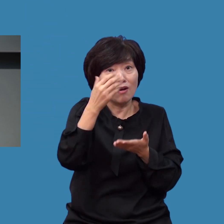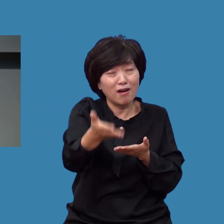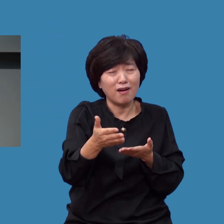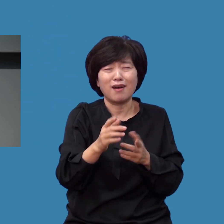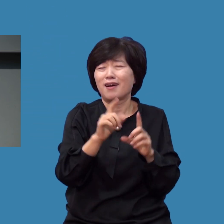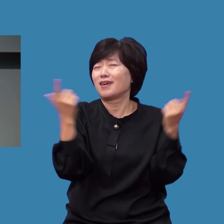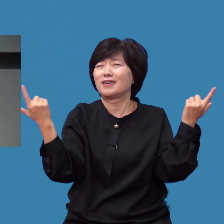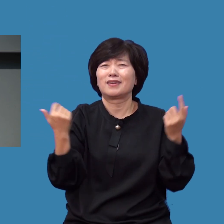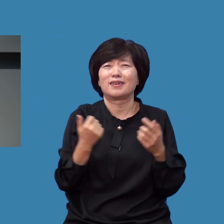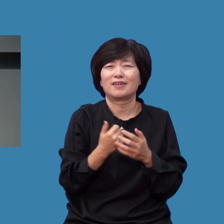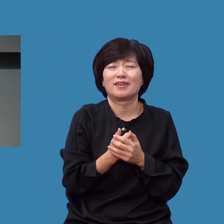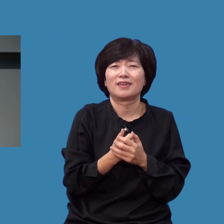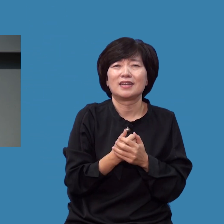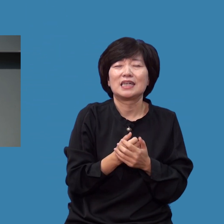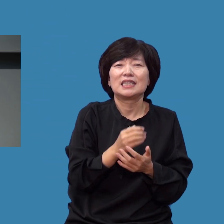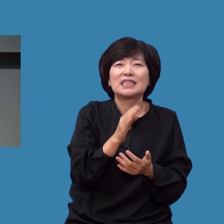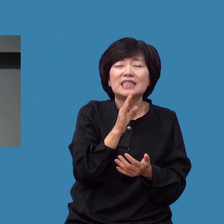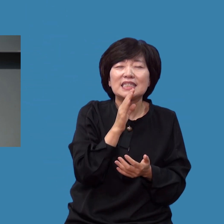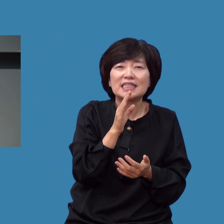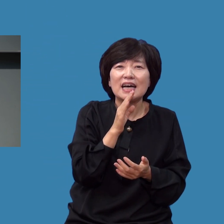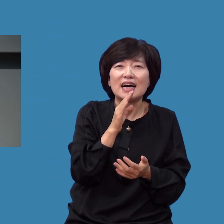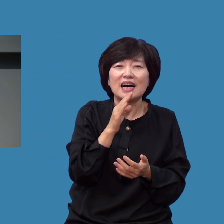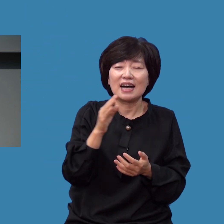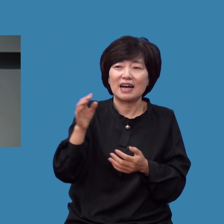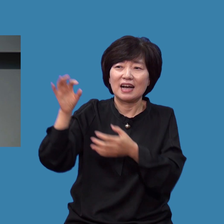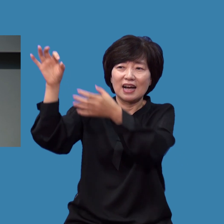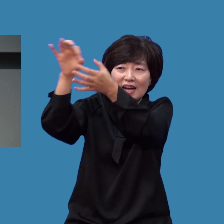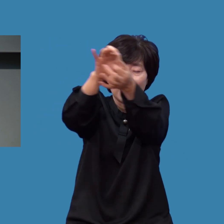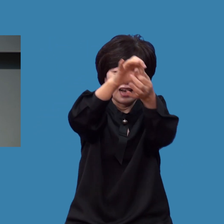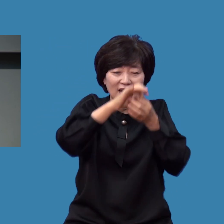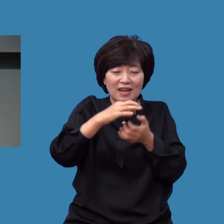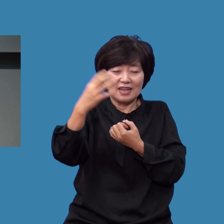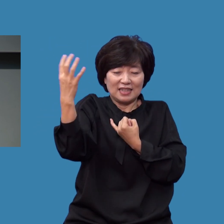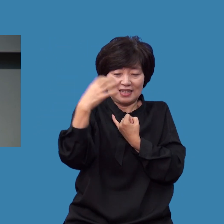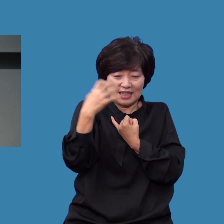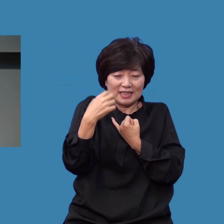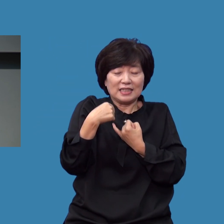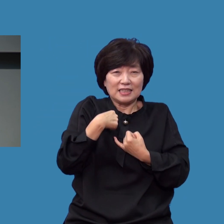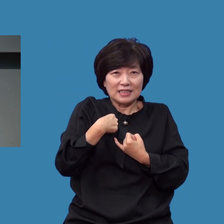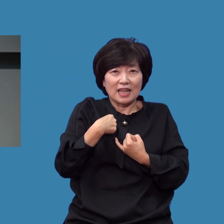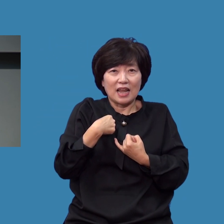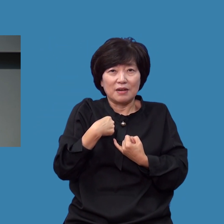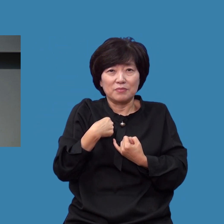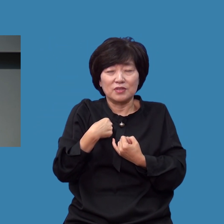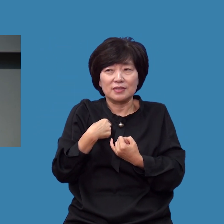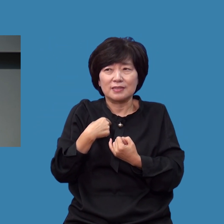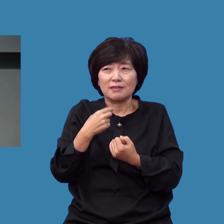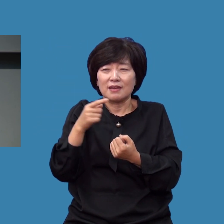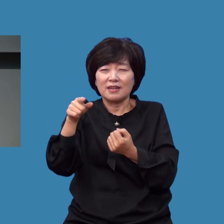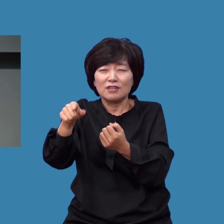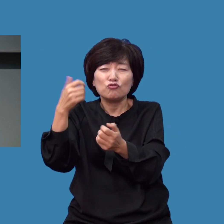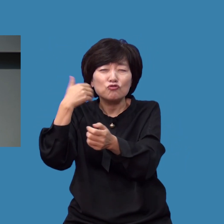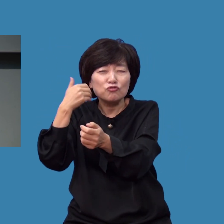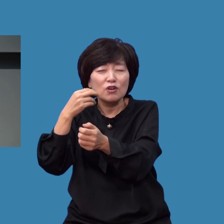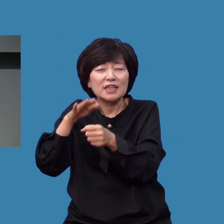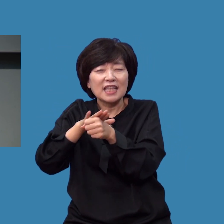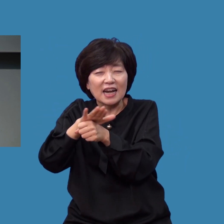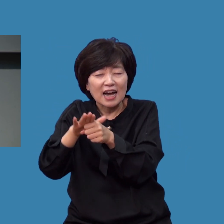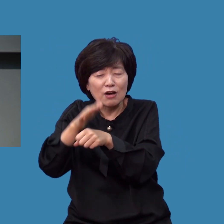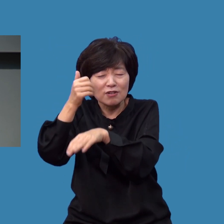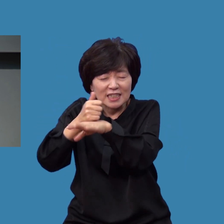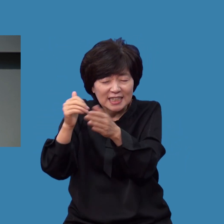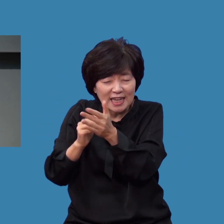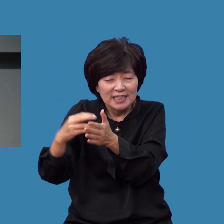만약 그런 거를 정말 해야 된다면 동의를 정말 친밀하게 잘 알고 사랑하고